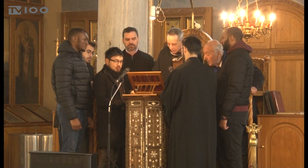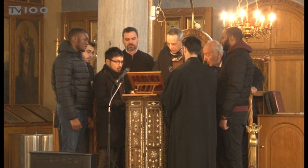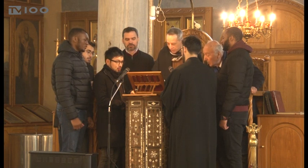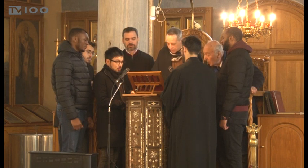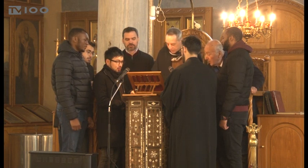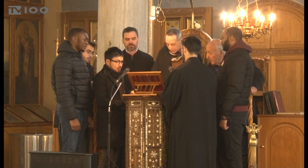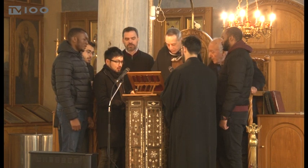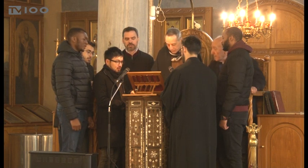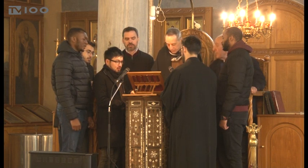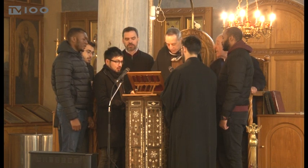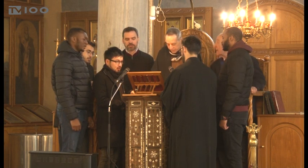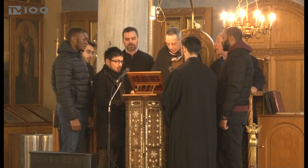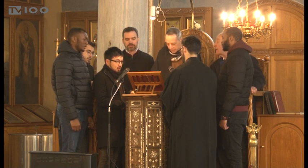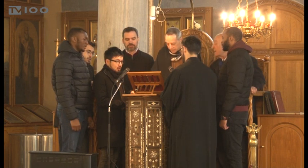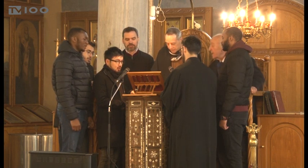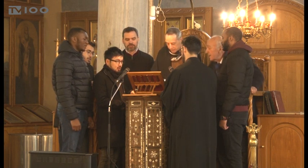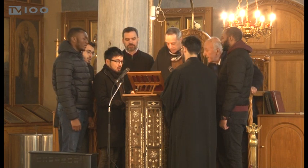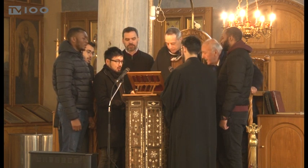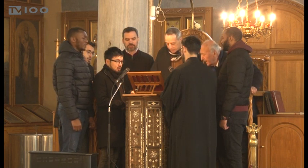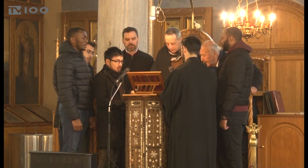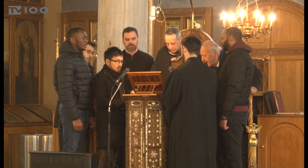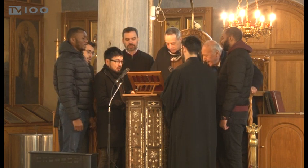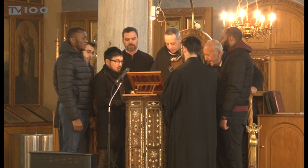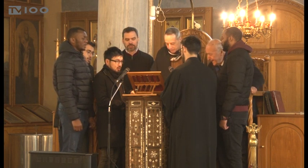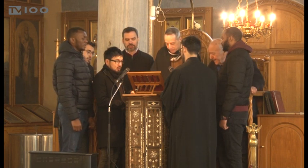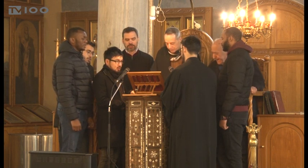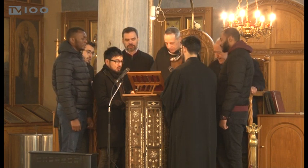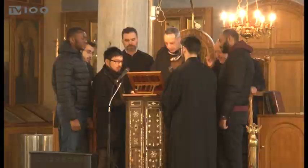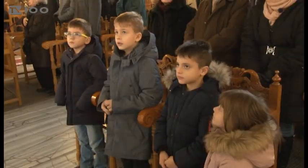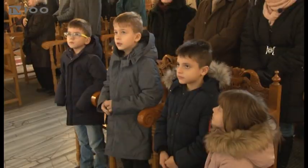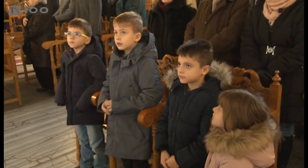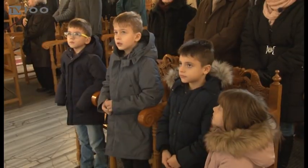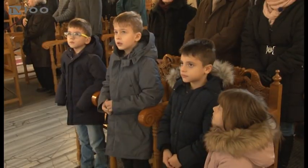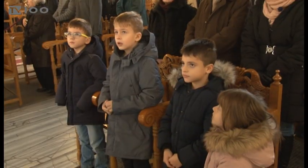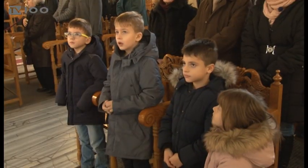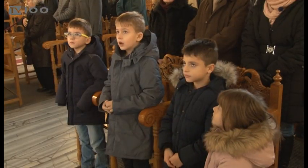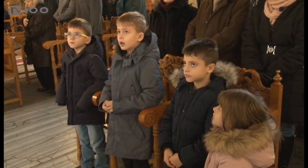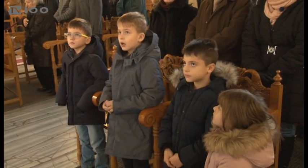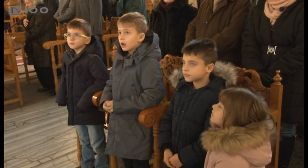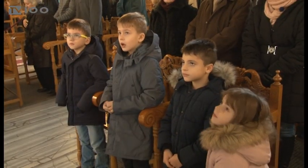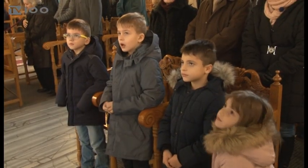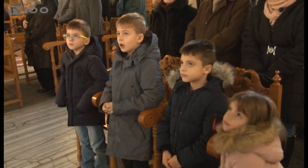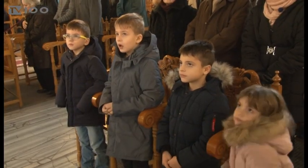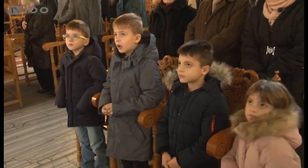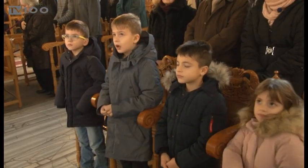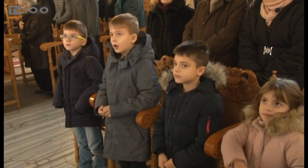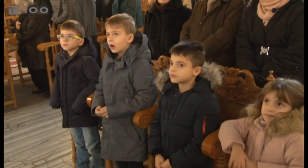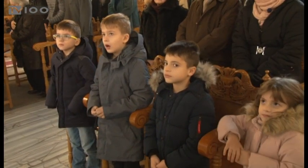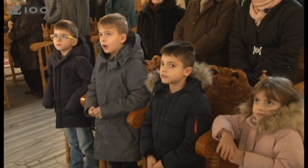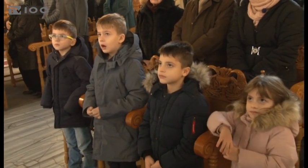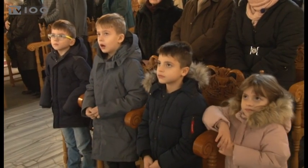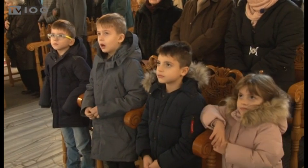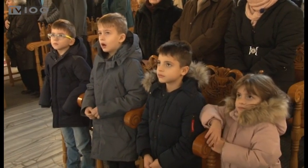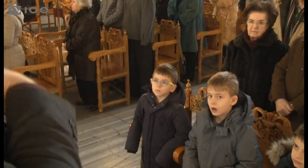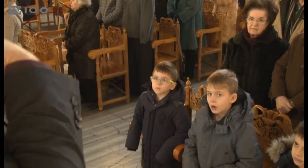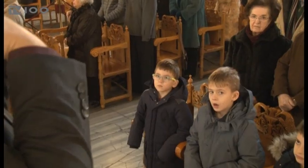Μετά το μνημόσυνο, κάνουμε μετακοπή βασιλόπιτα εκεί. Έτσι είναι και με την ευκαιρία όλοι μαζί αυτό,